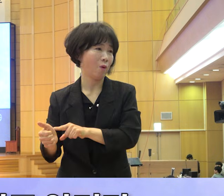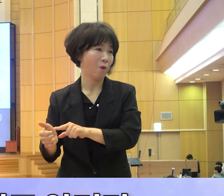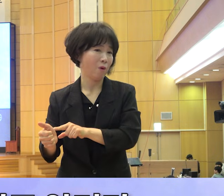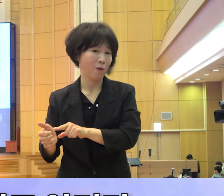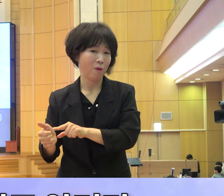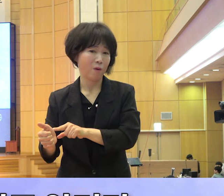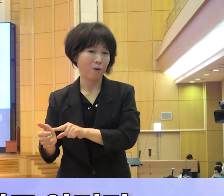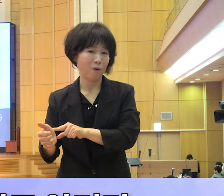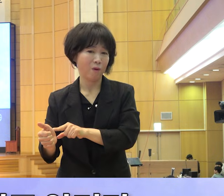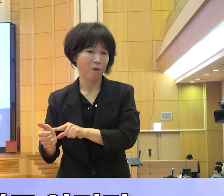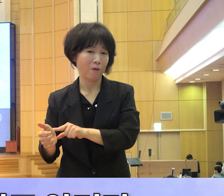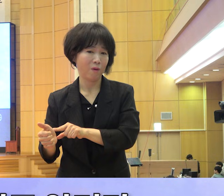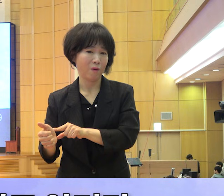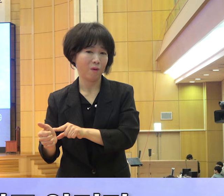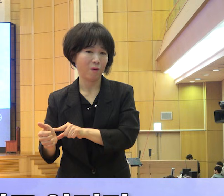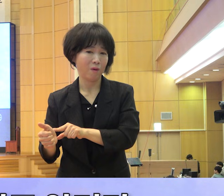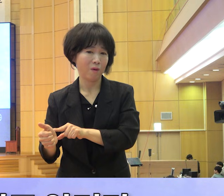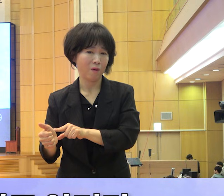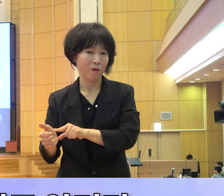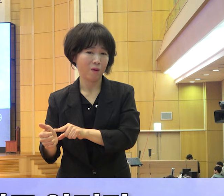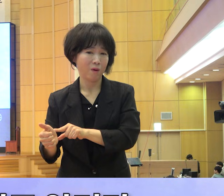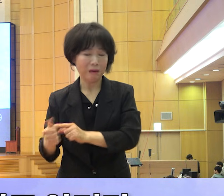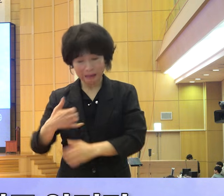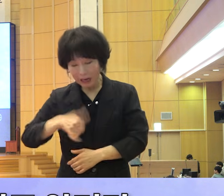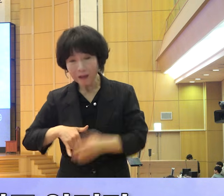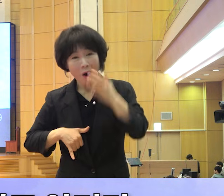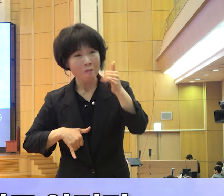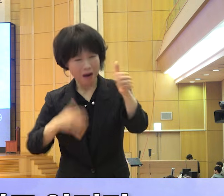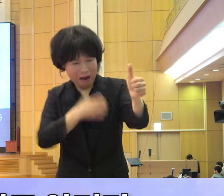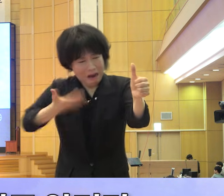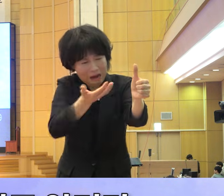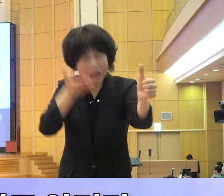부모님께 잘해 드리는 건 고사하고 속이나 썩이지 마라.